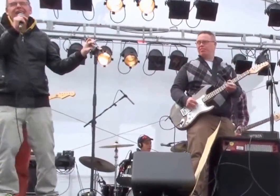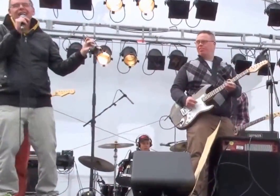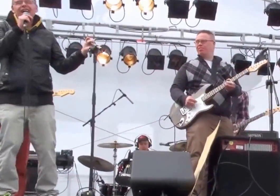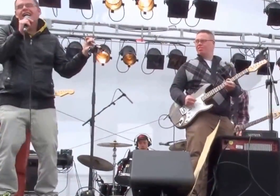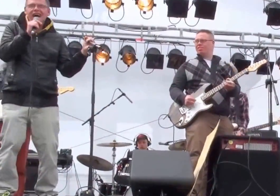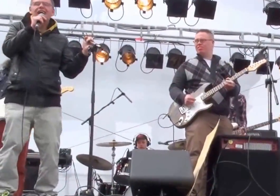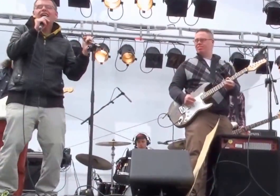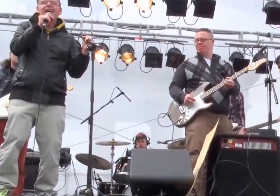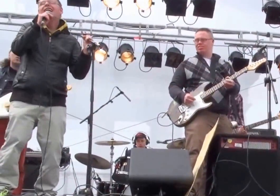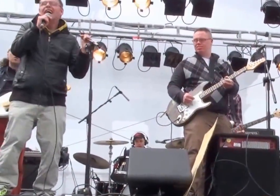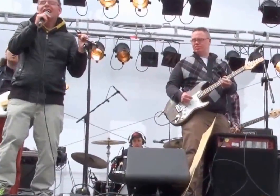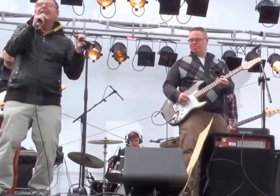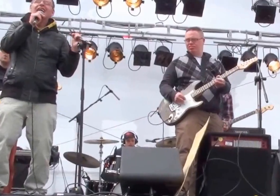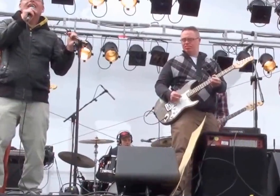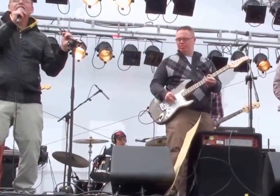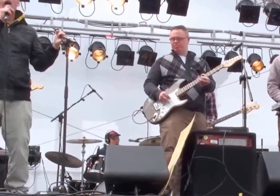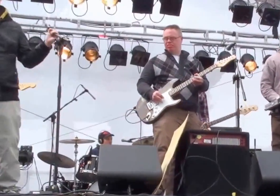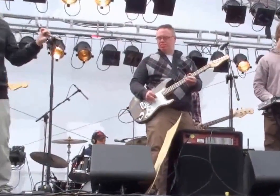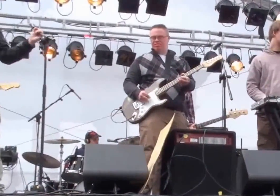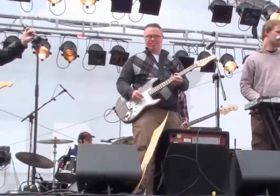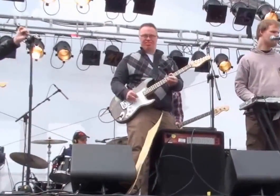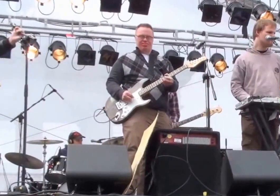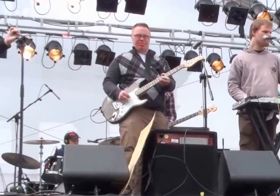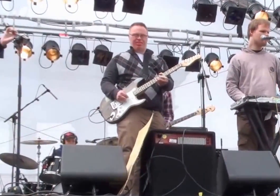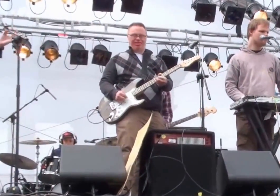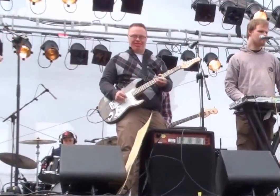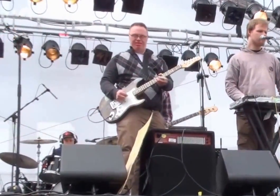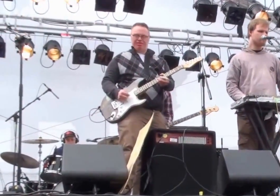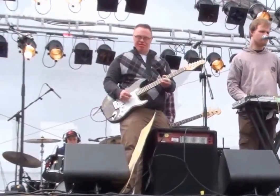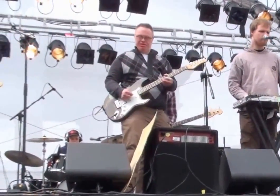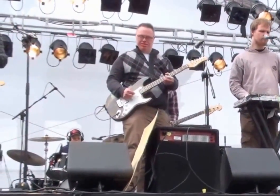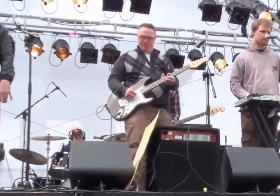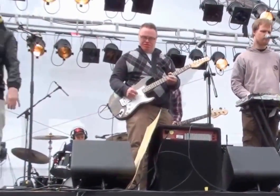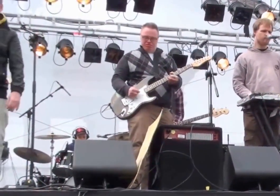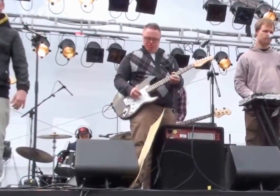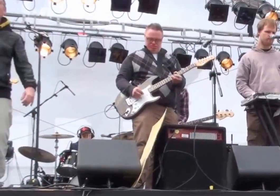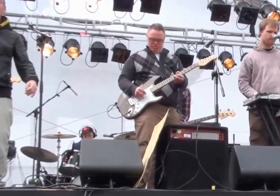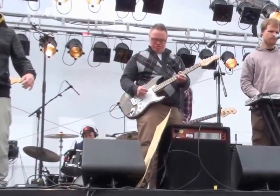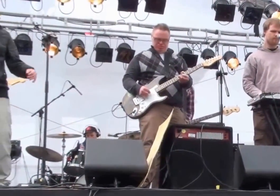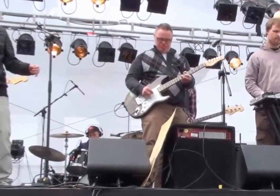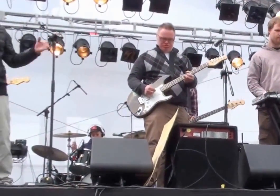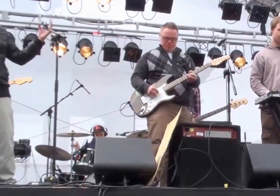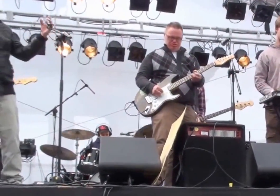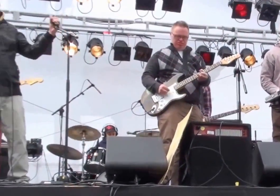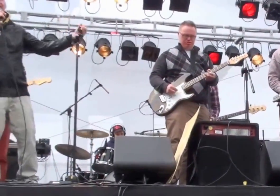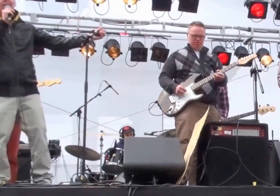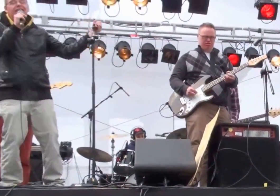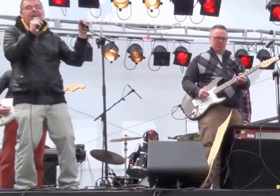Die Leute sagen, die Zeit ist gut.